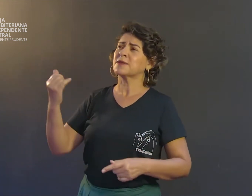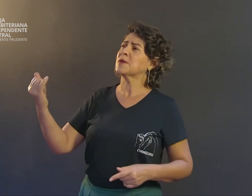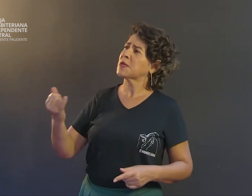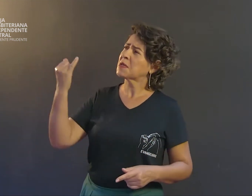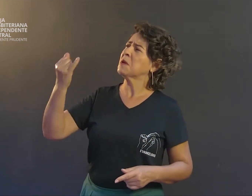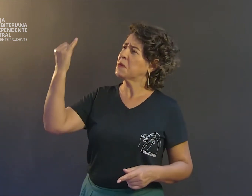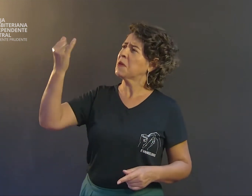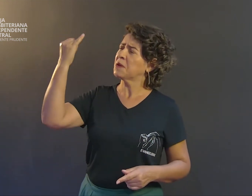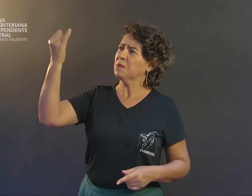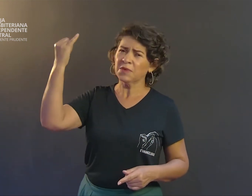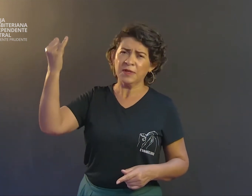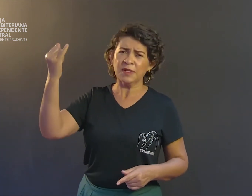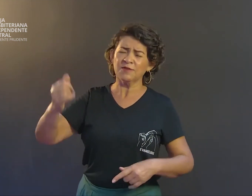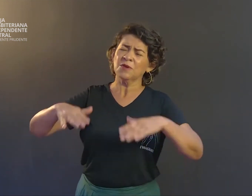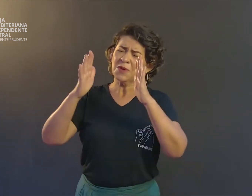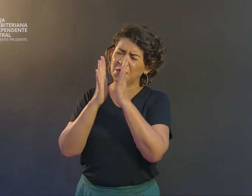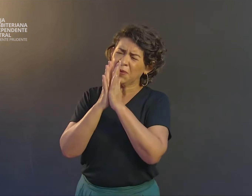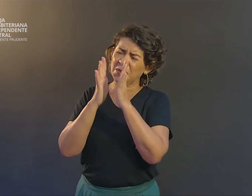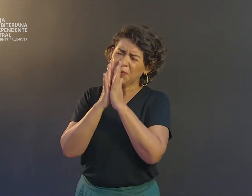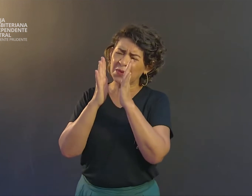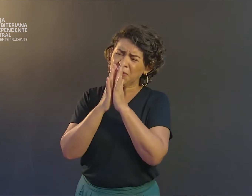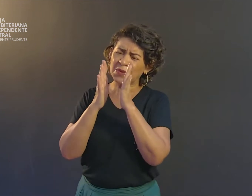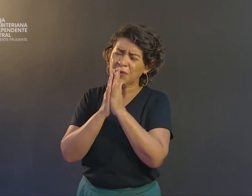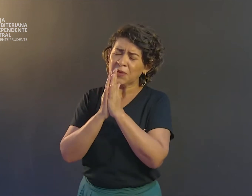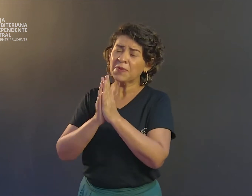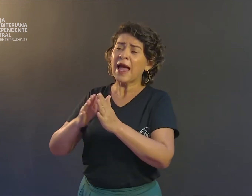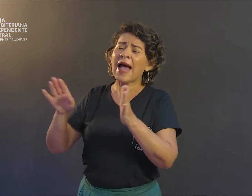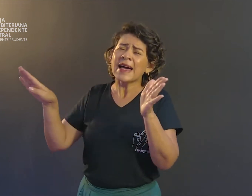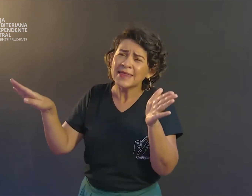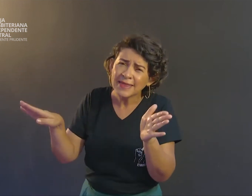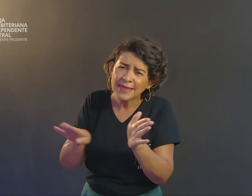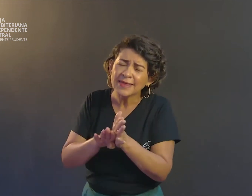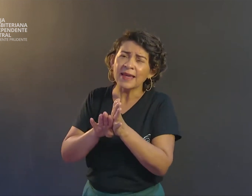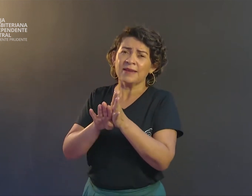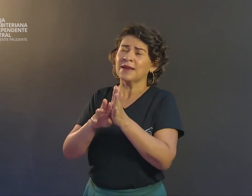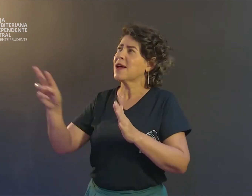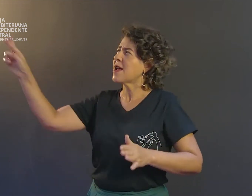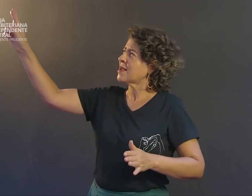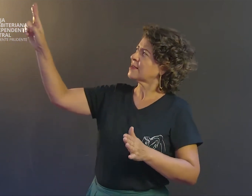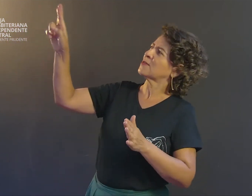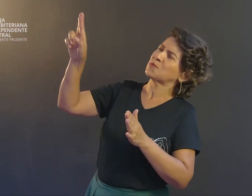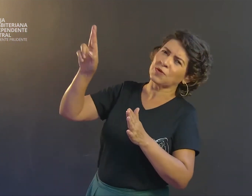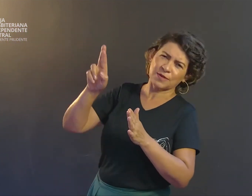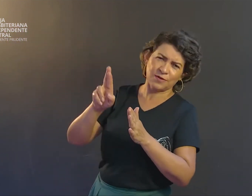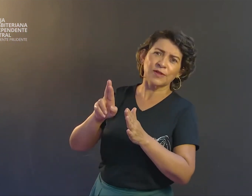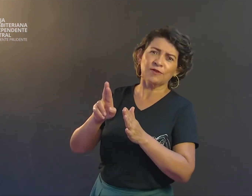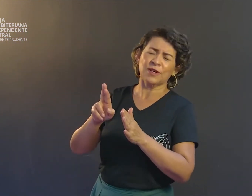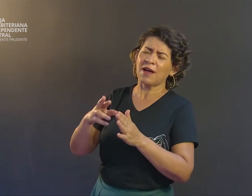receber a resposta proveniente dos céus. Ele decidiu resistir até ouvir a voz de Deus.